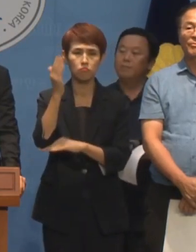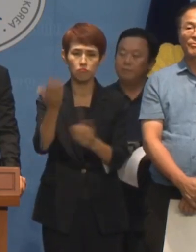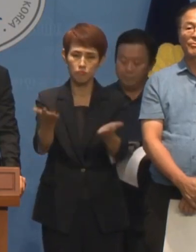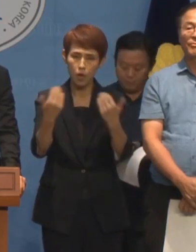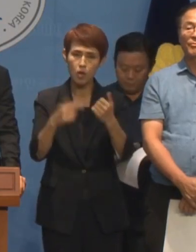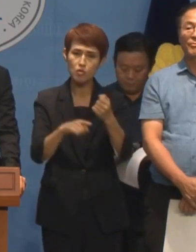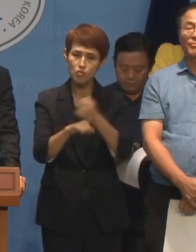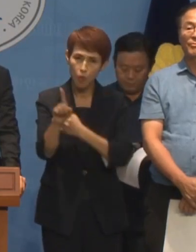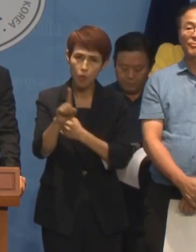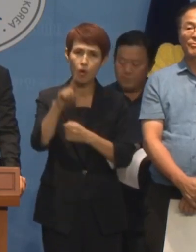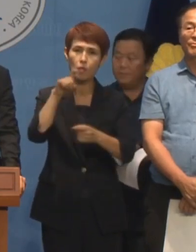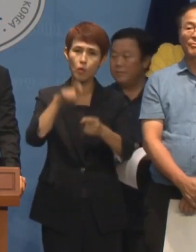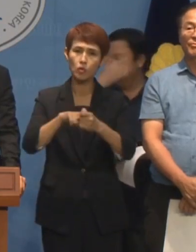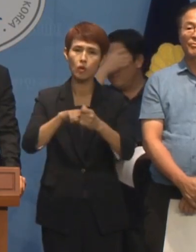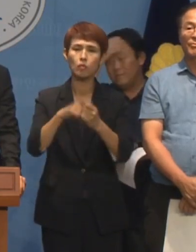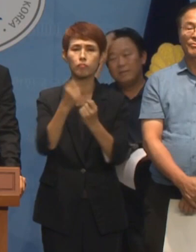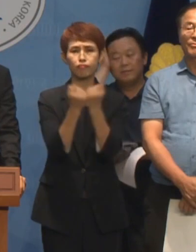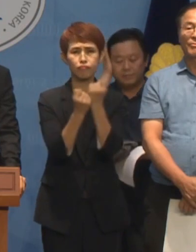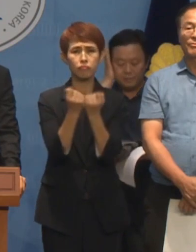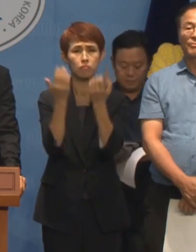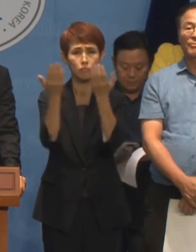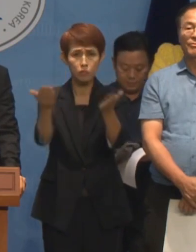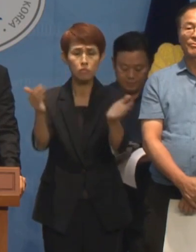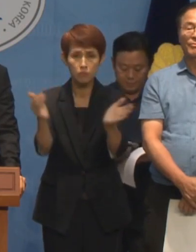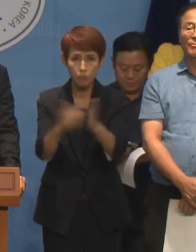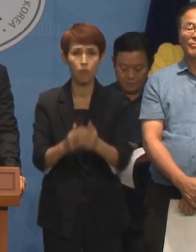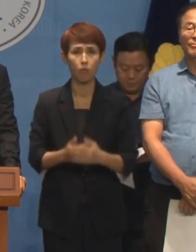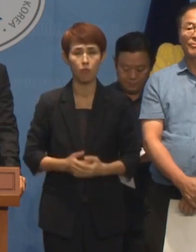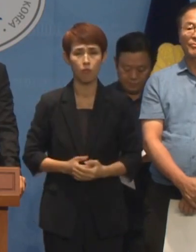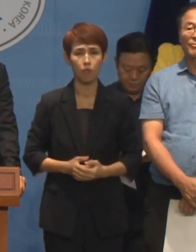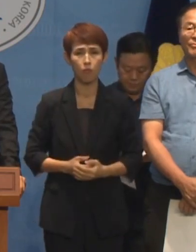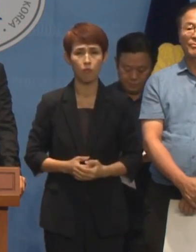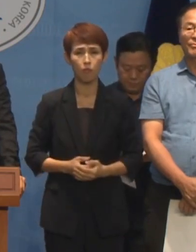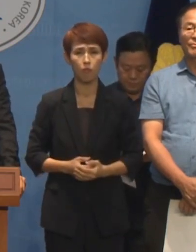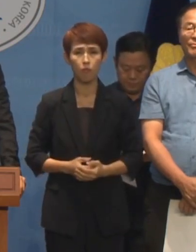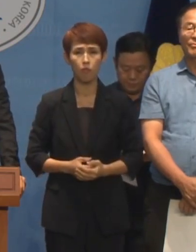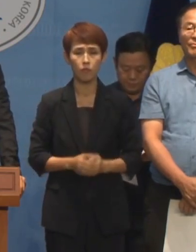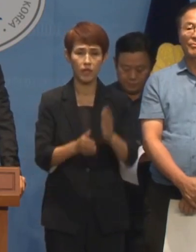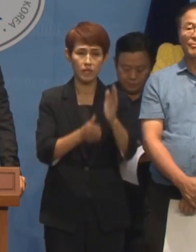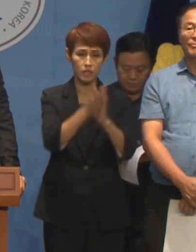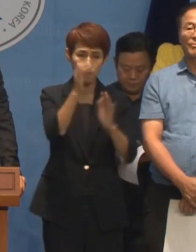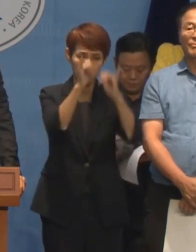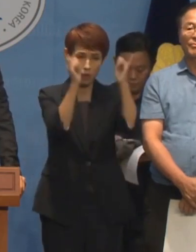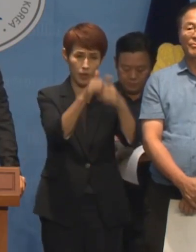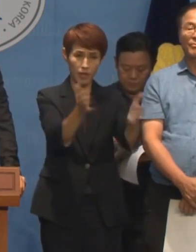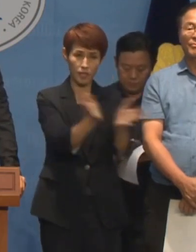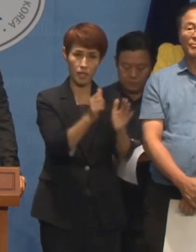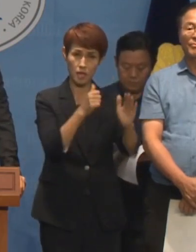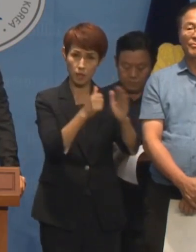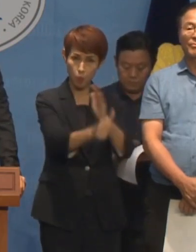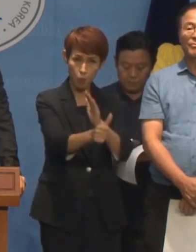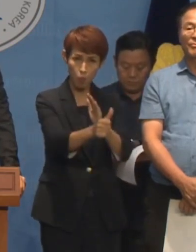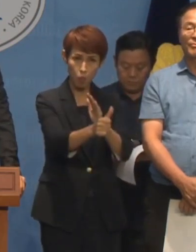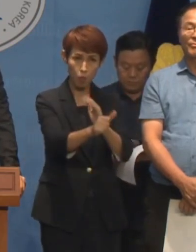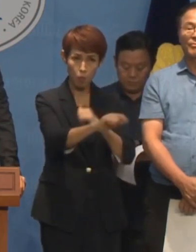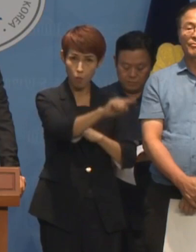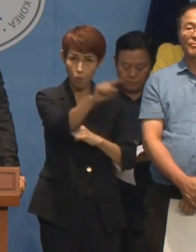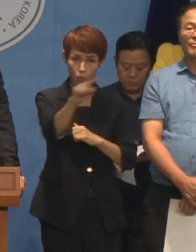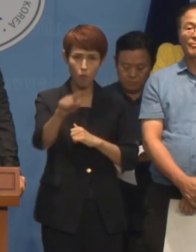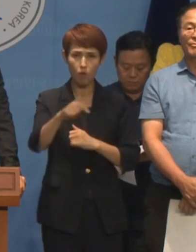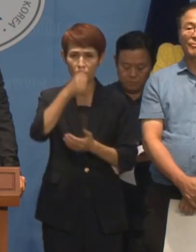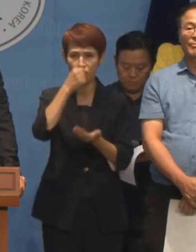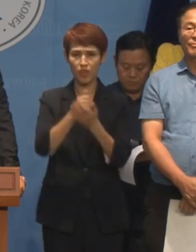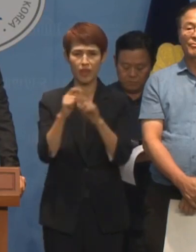내용 등에 대해서 소명했음에도 양평 여주 지역 주요 시민사회단체 대표들을